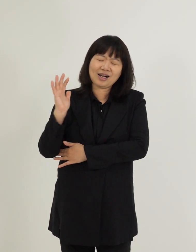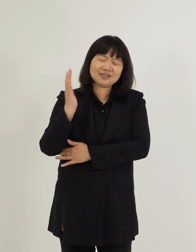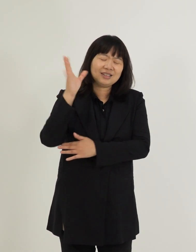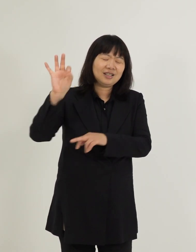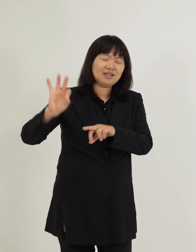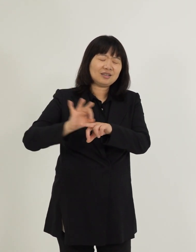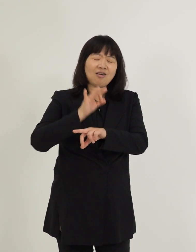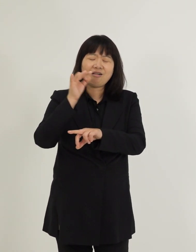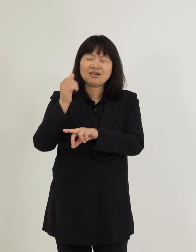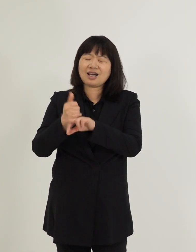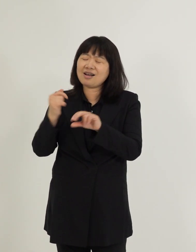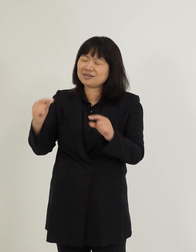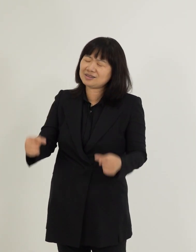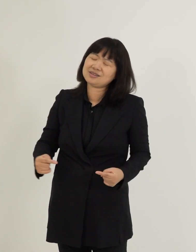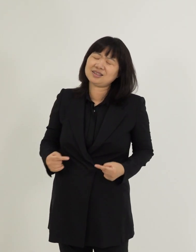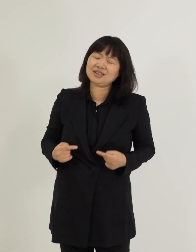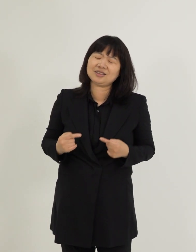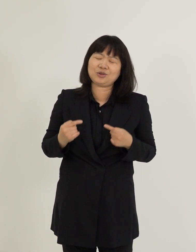영광의 왕